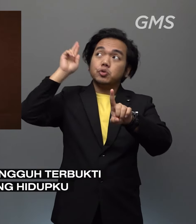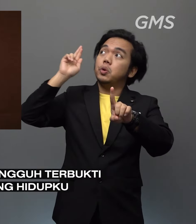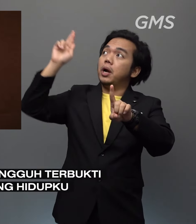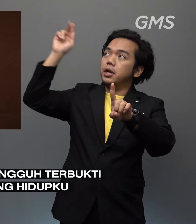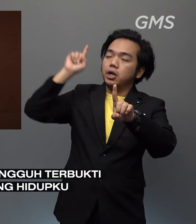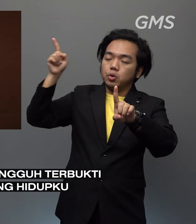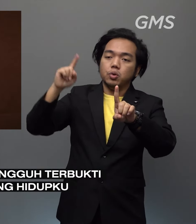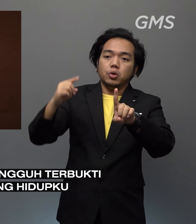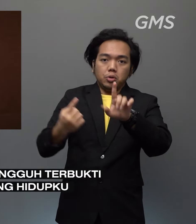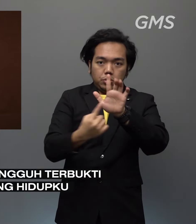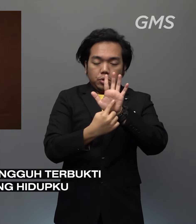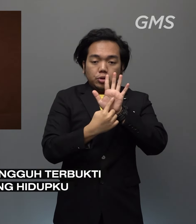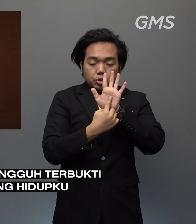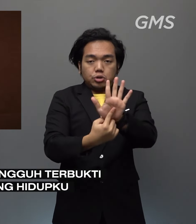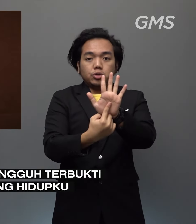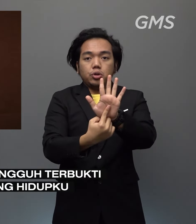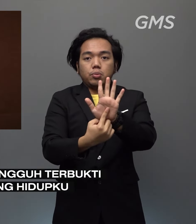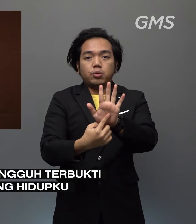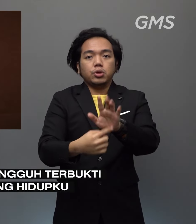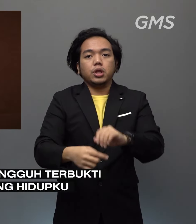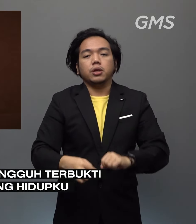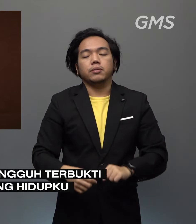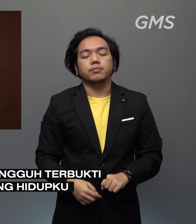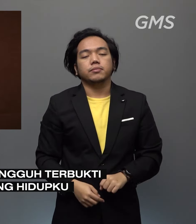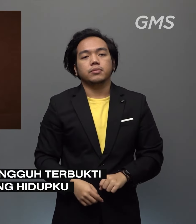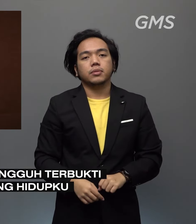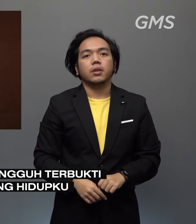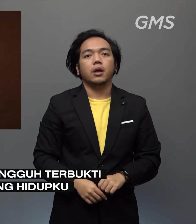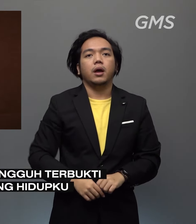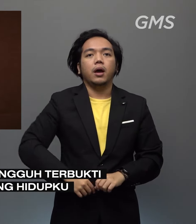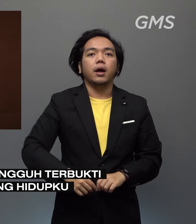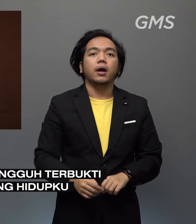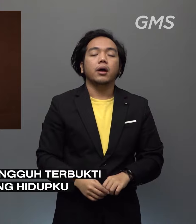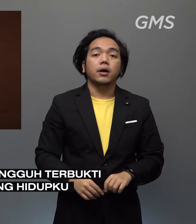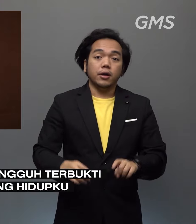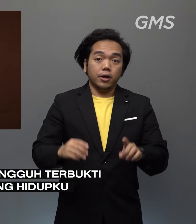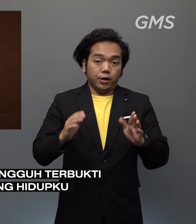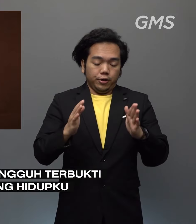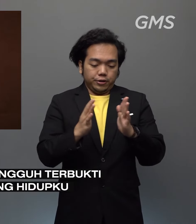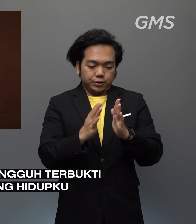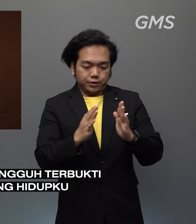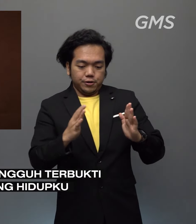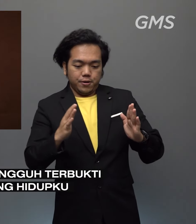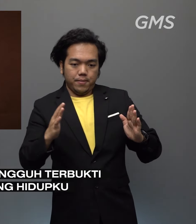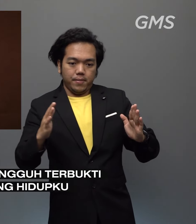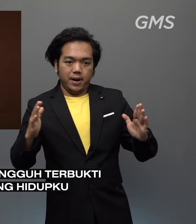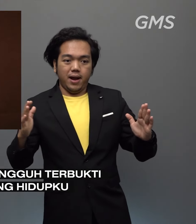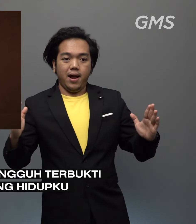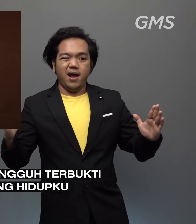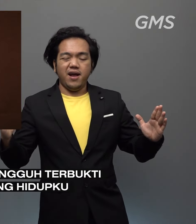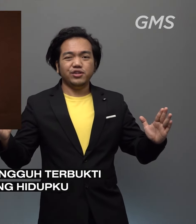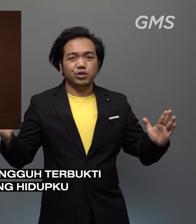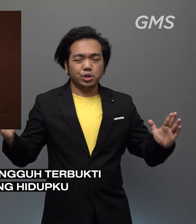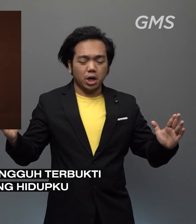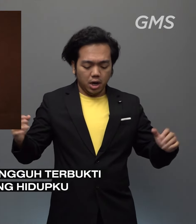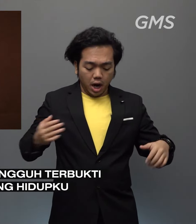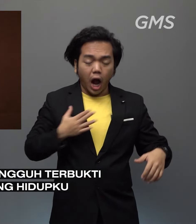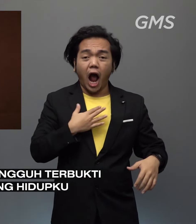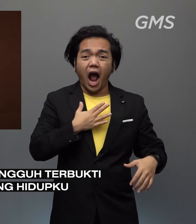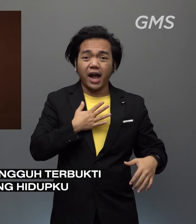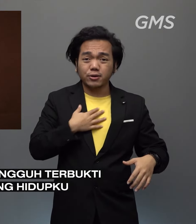kesetiaanmu. Sungguh terbukti di sepanjang hidupku. Kau Allah yang setia,